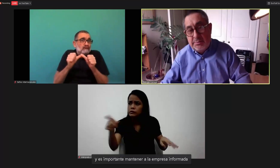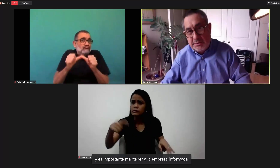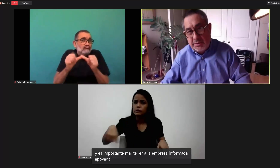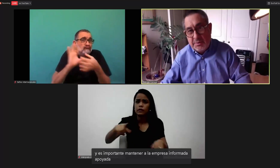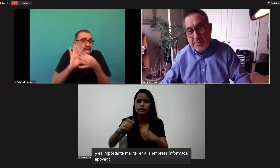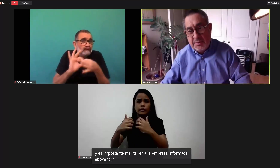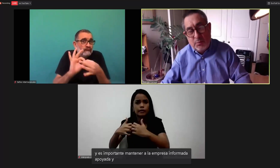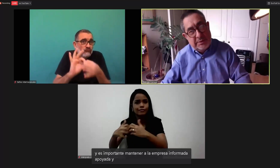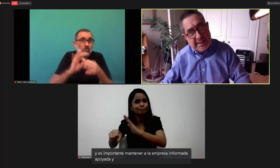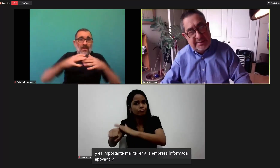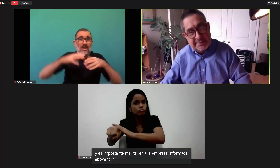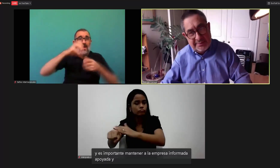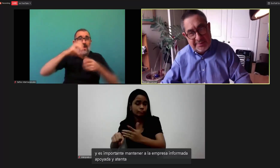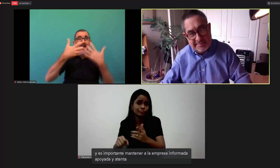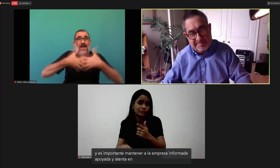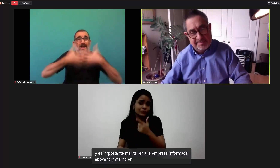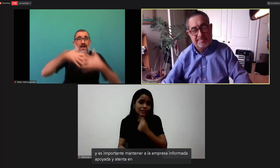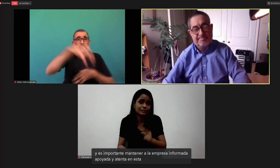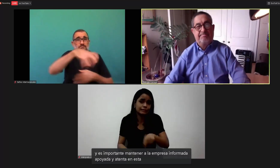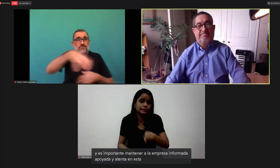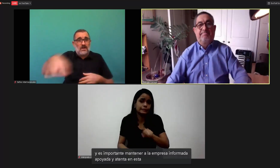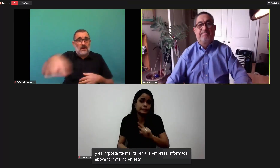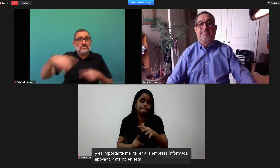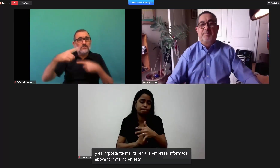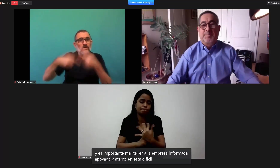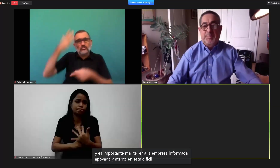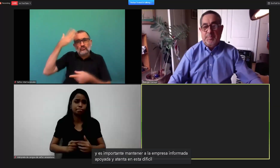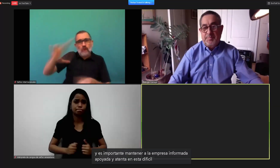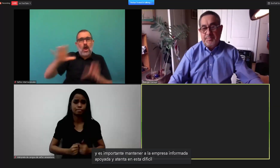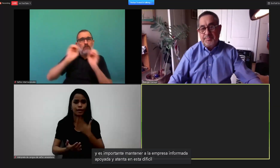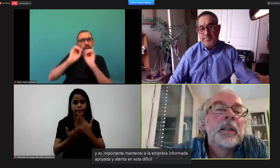difícil situación. Muchas gracias, Esteban.